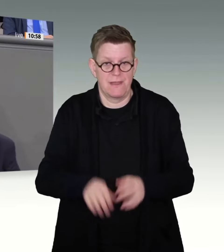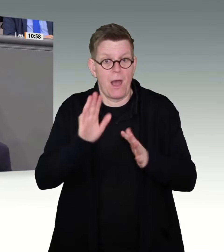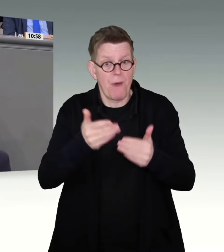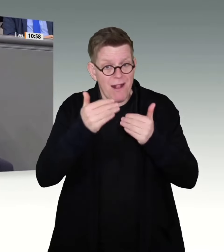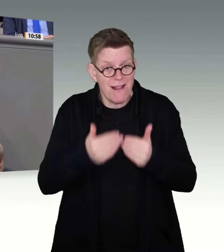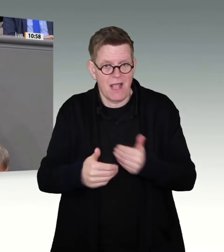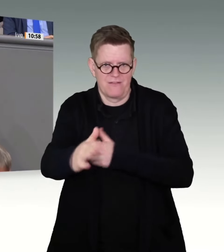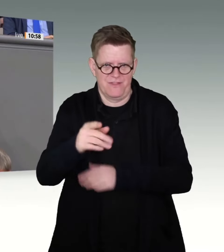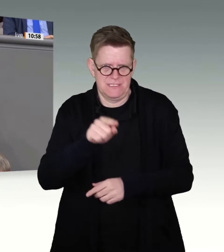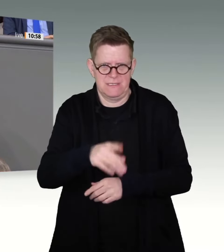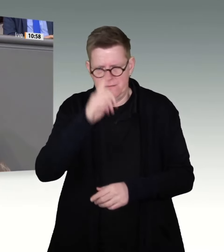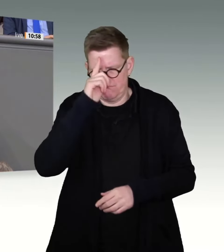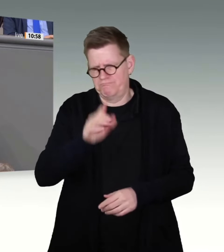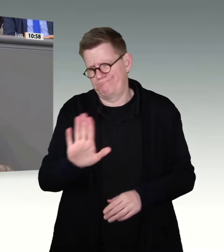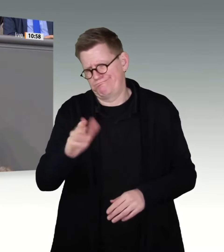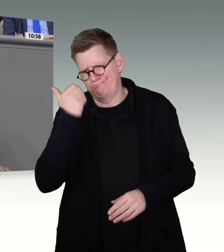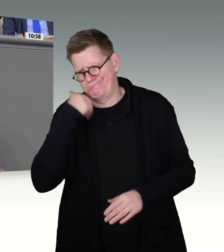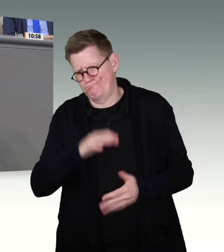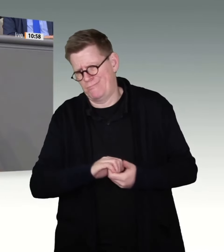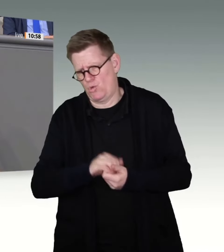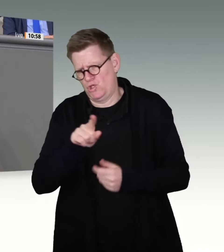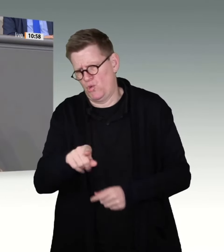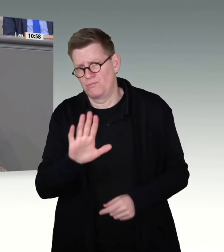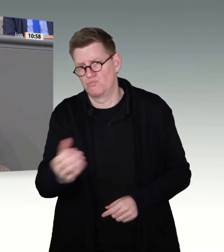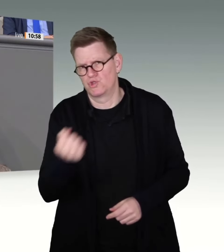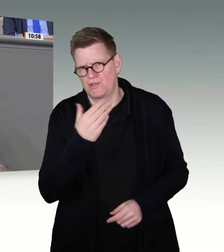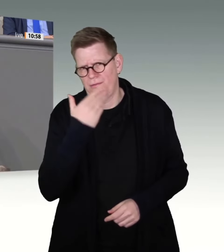zu denken, liebe Union, war ja noch nie Ihre Stärke.